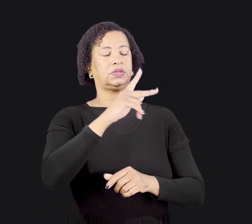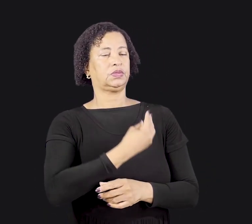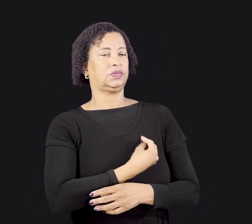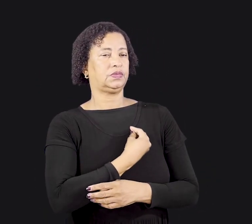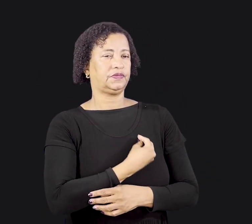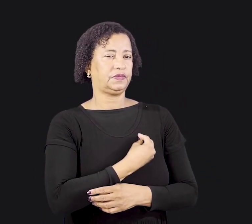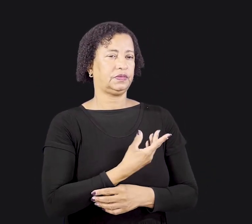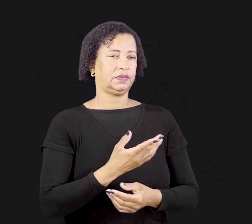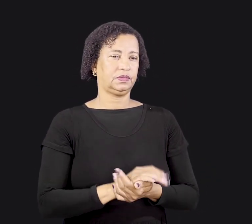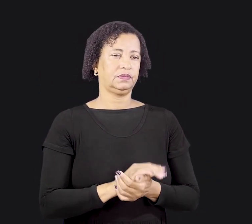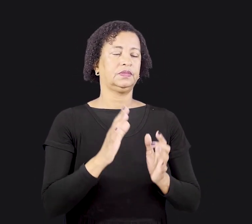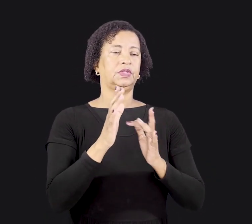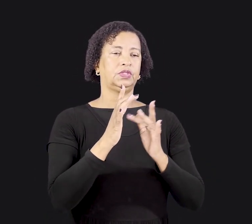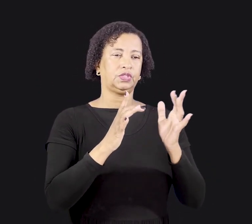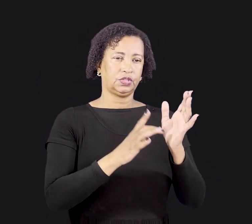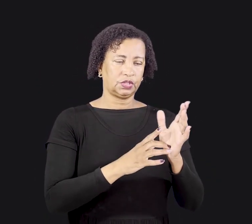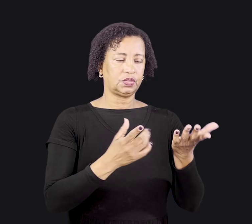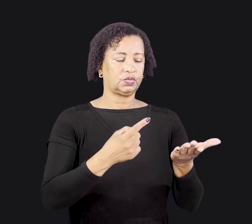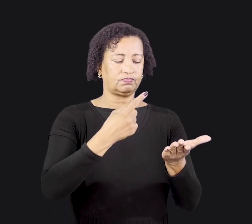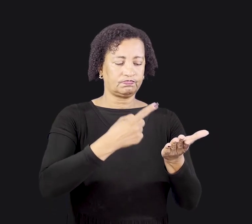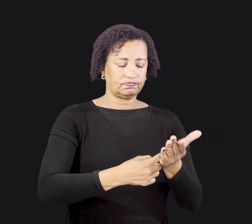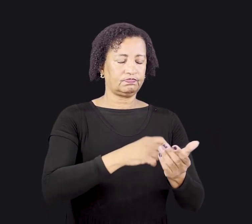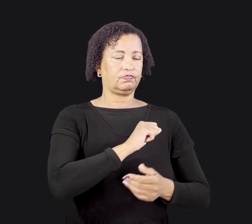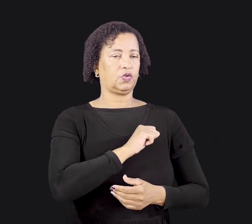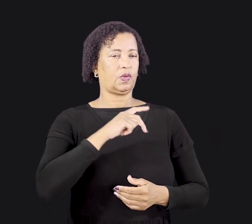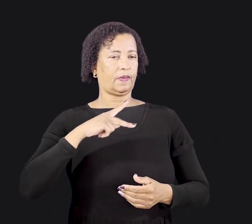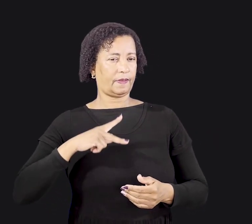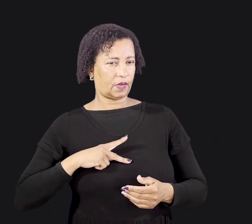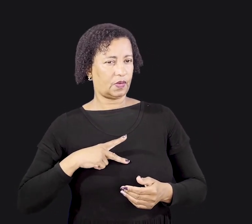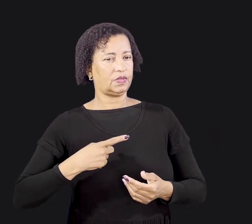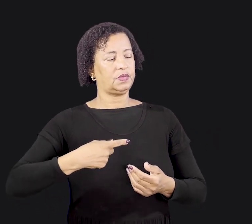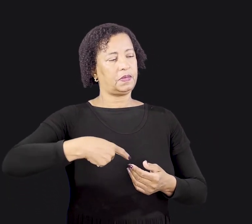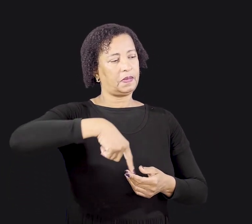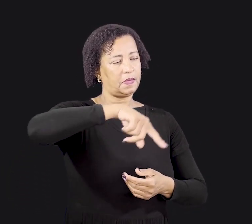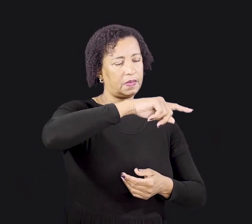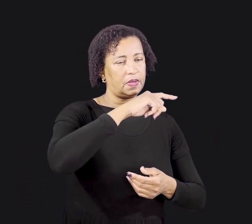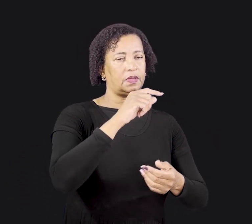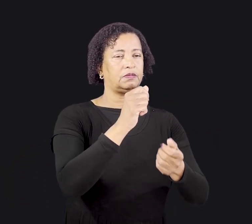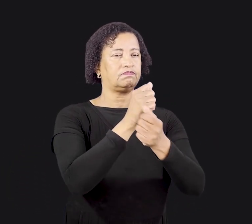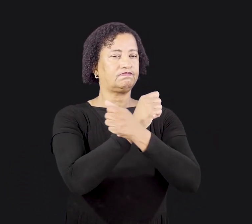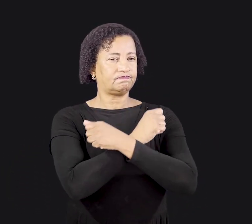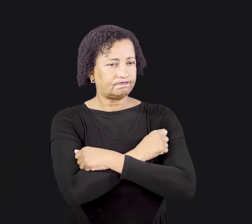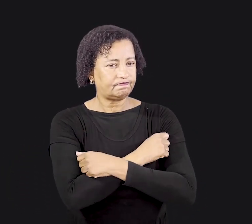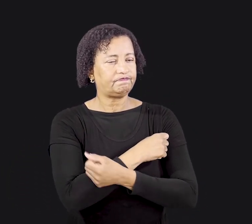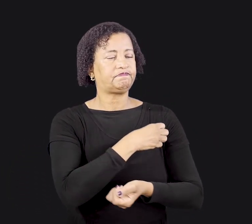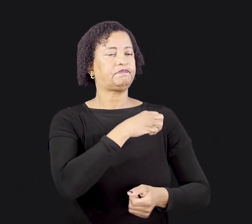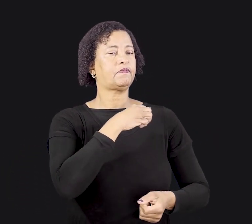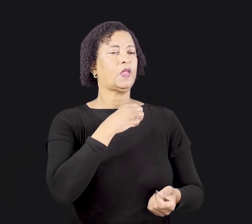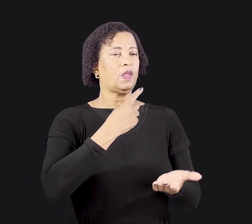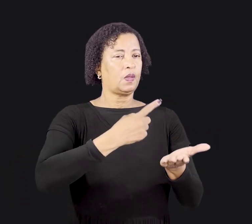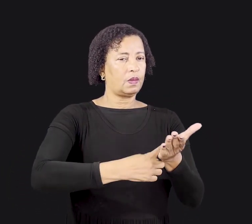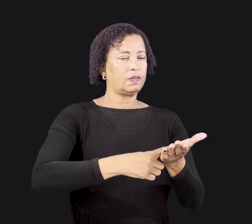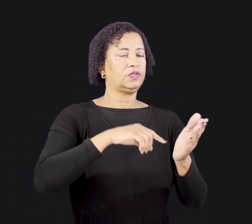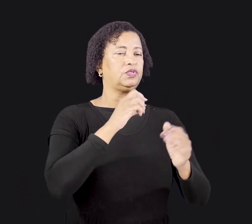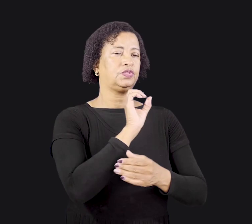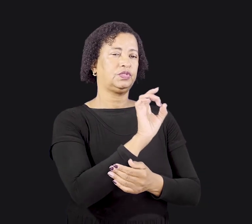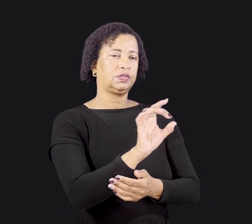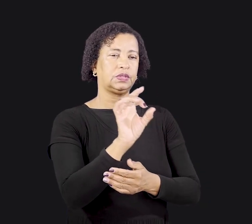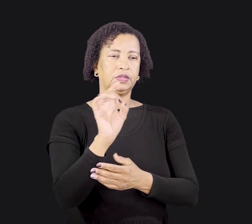vidas. Jesus comissionou seus apóstolos para abraçarem a missão missionária de cada um e para implementar